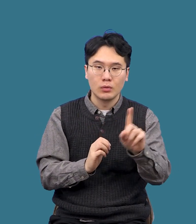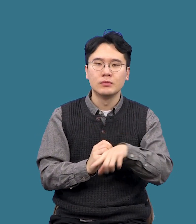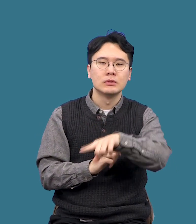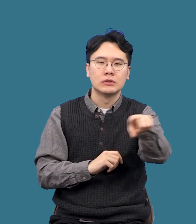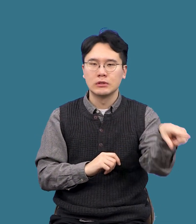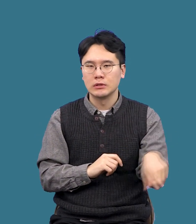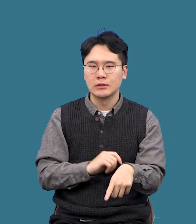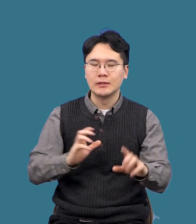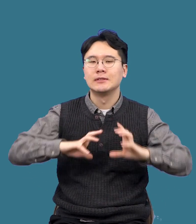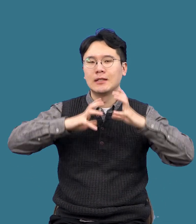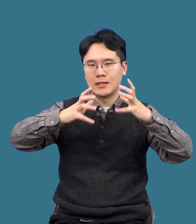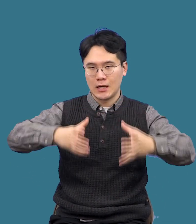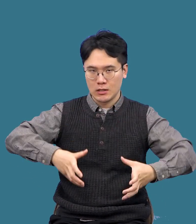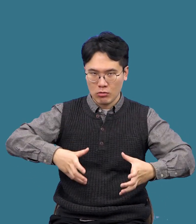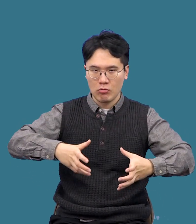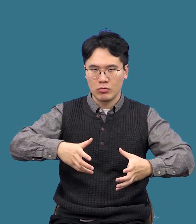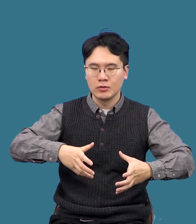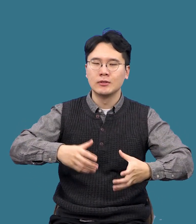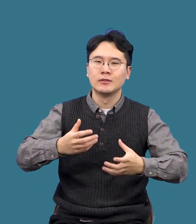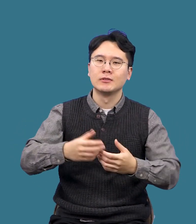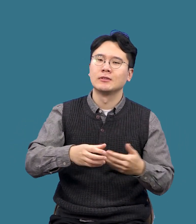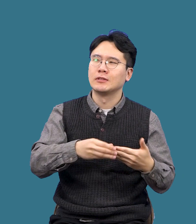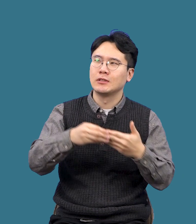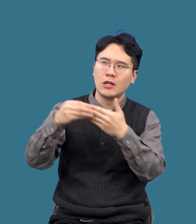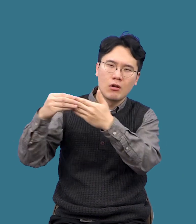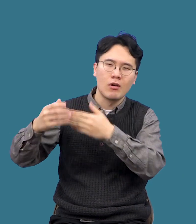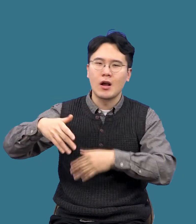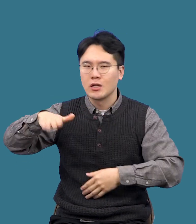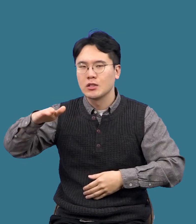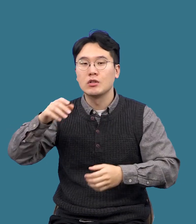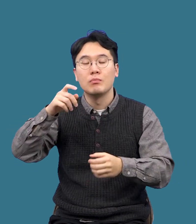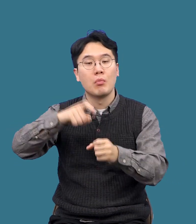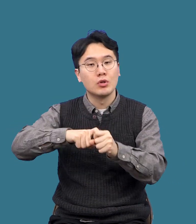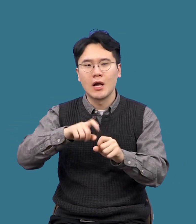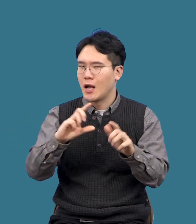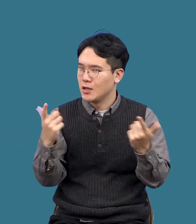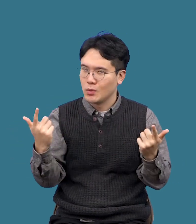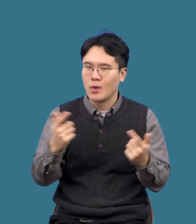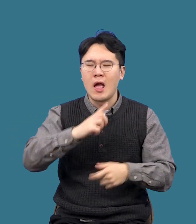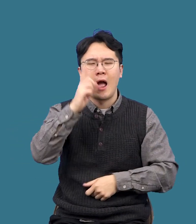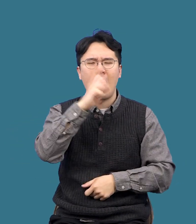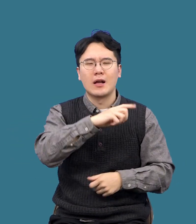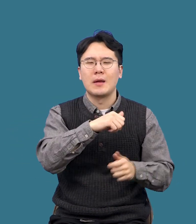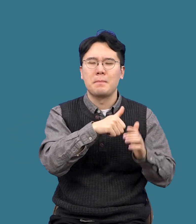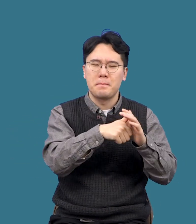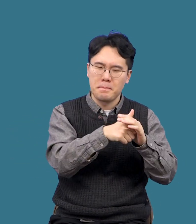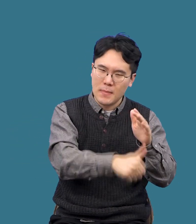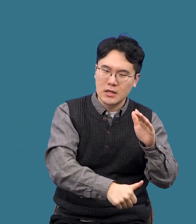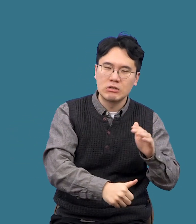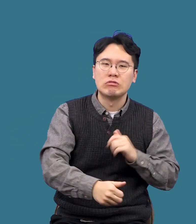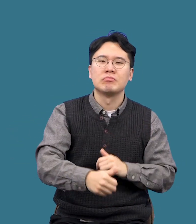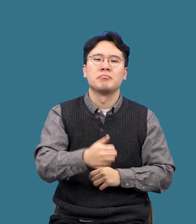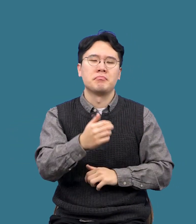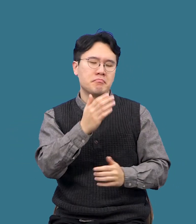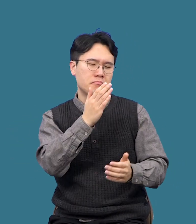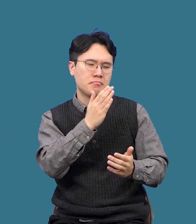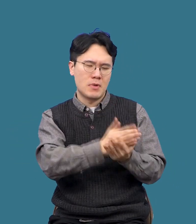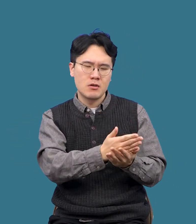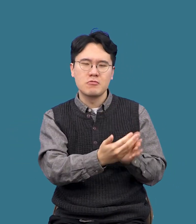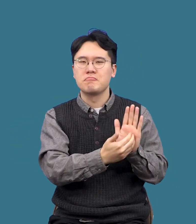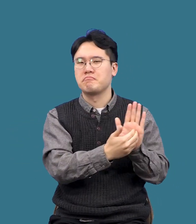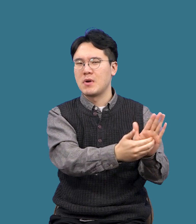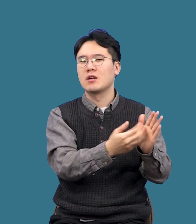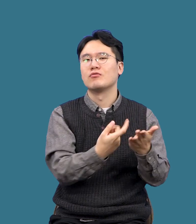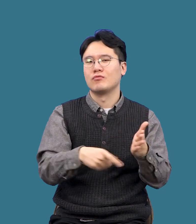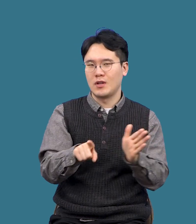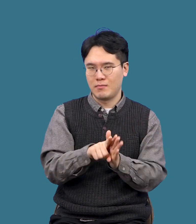세상에서 데려가시기를 위함이 아니요 다만 악에 빠지지 않게 보존하시기를 위함이니이다.